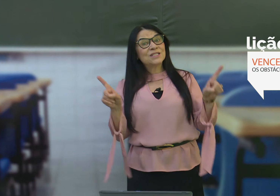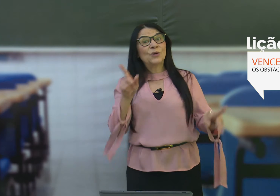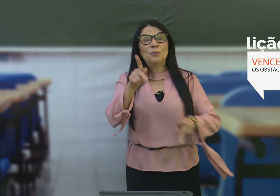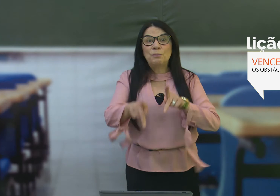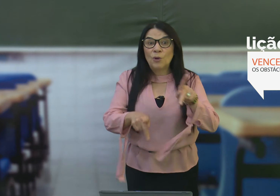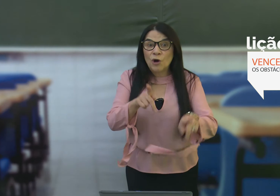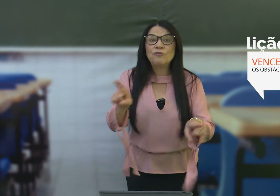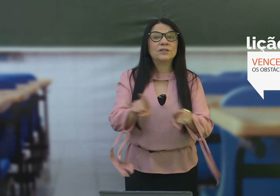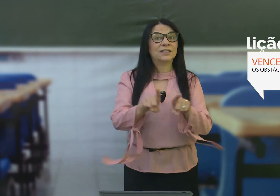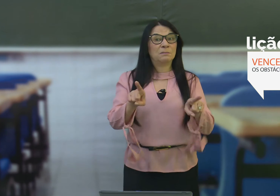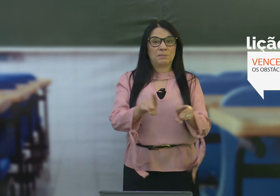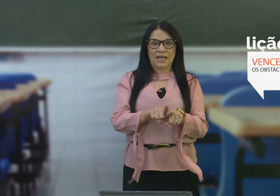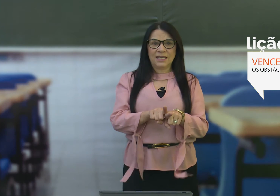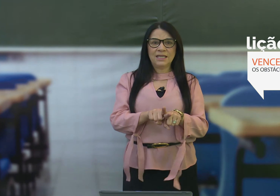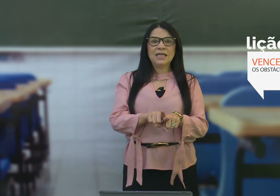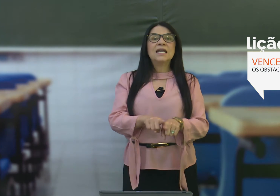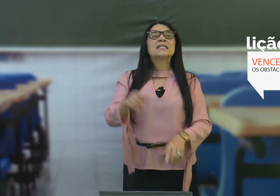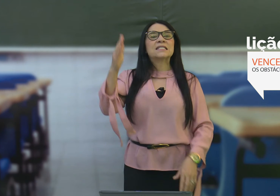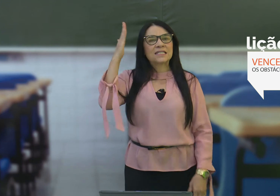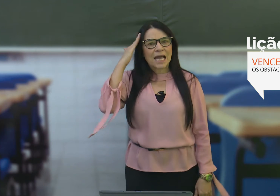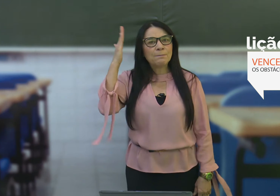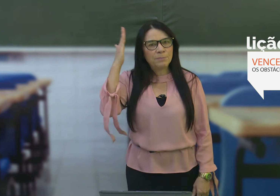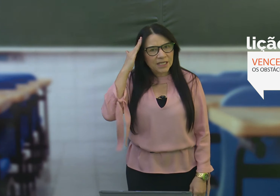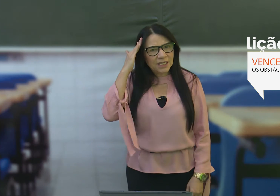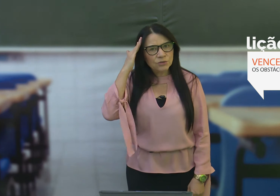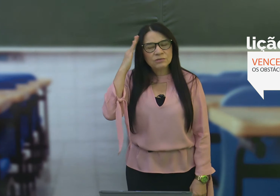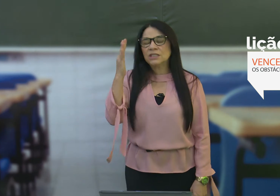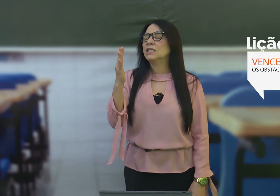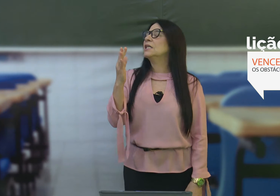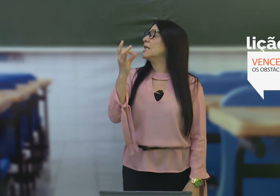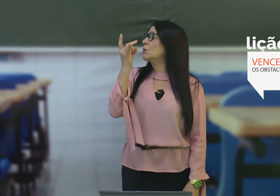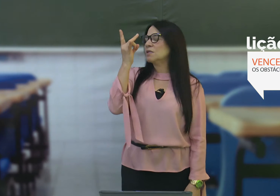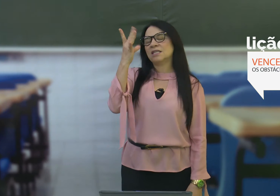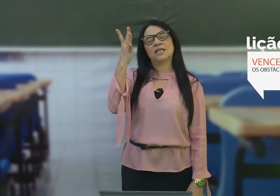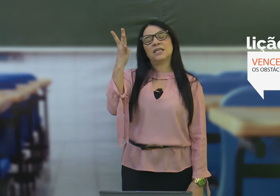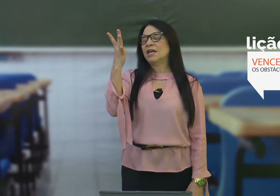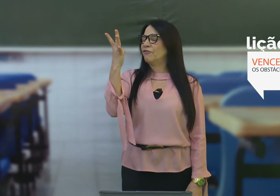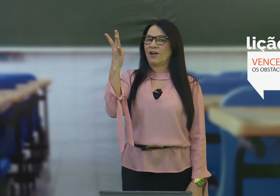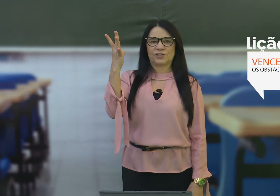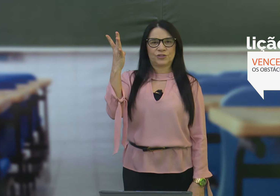o povo também sabiam que não seria fácil,